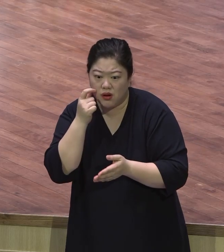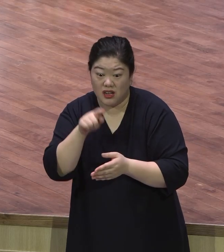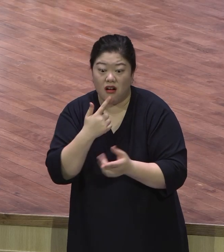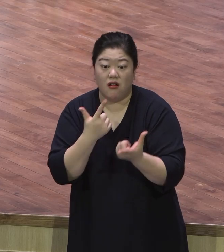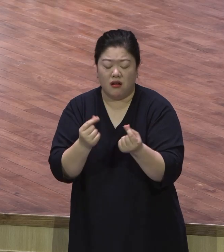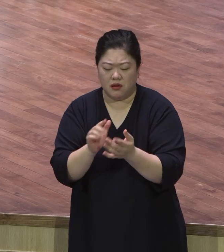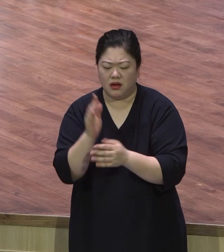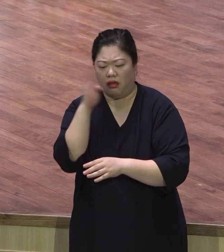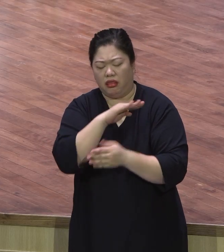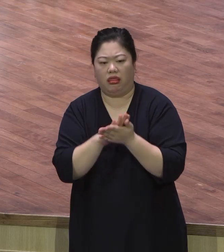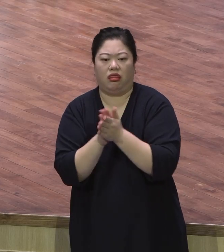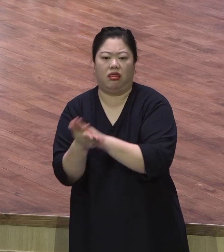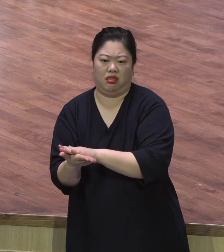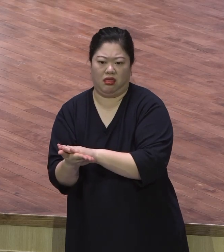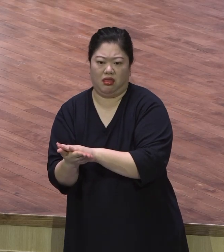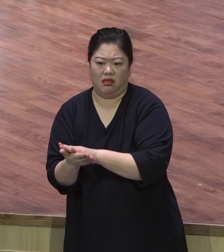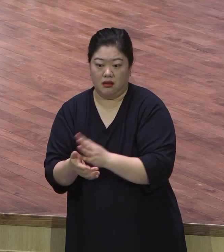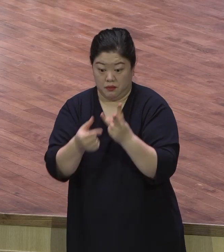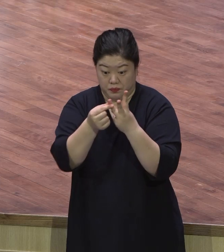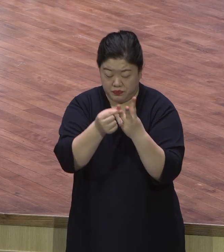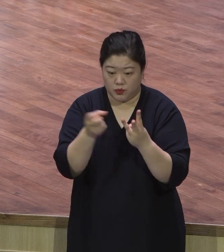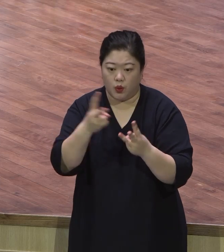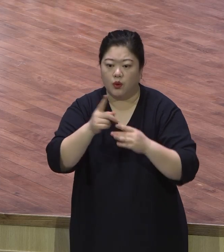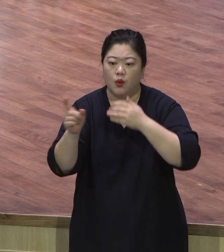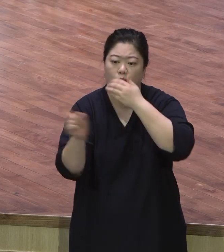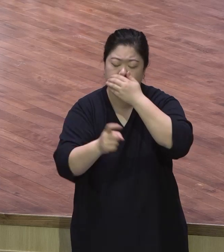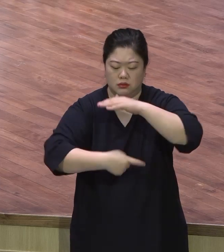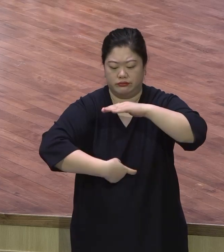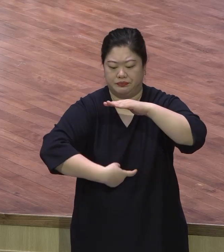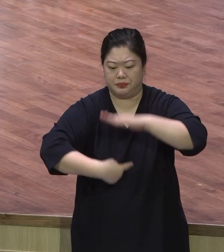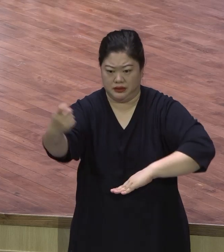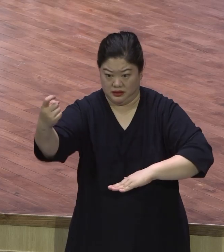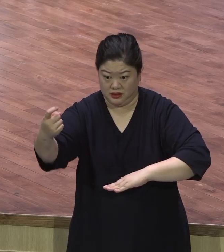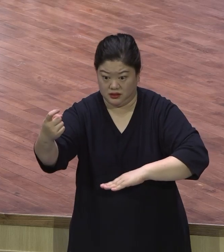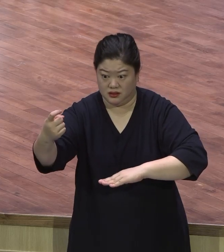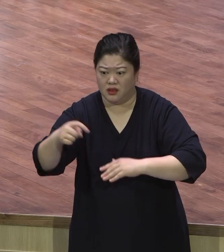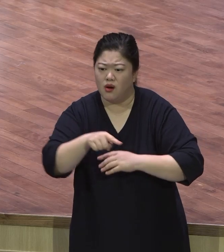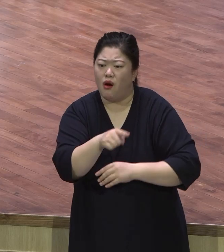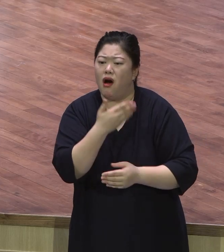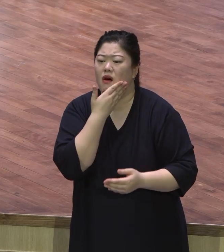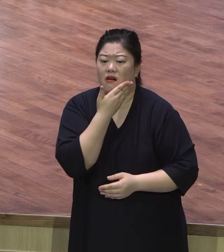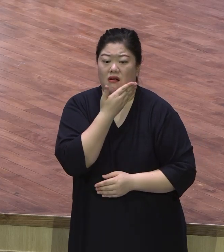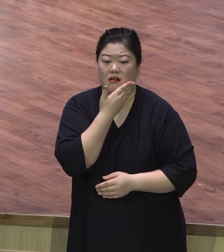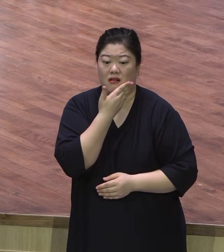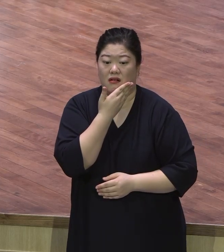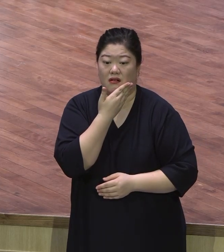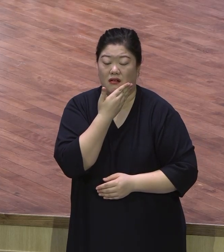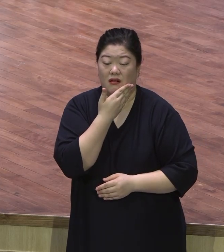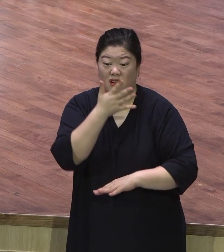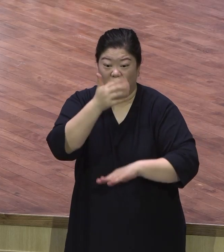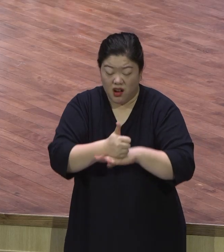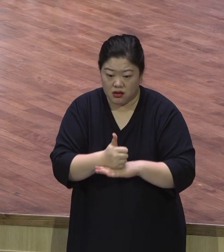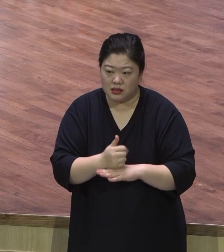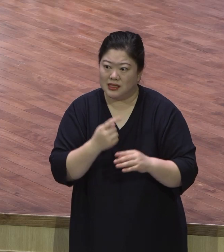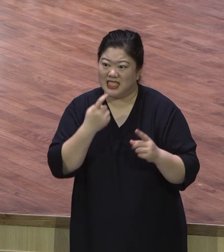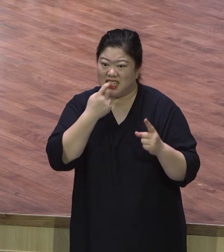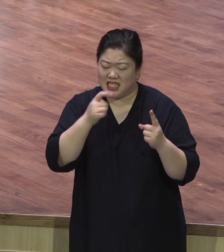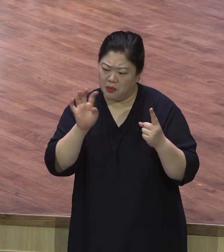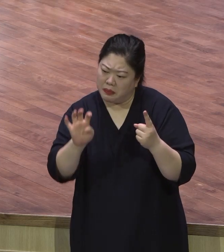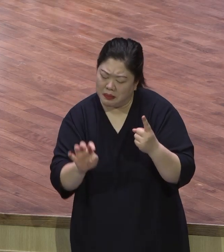변질된다. 또 도둑이 독질한다. 도둑이 독질한다. 이게 무슨 뜻입니까. 결국은 다 없어진다는 거예요.